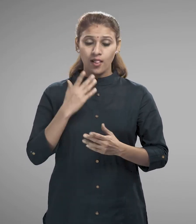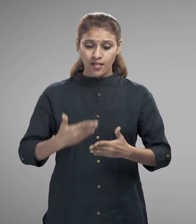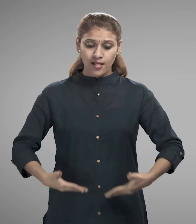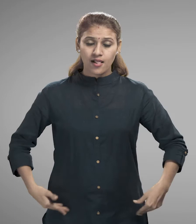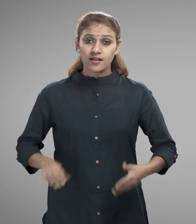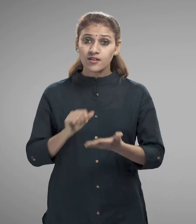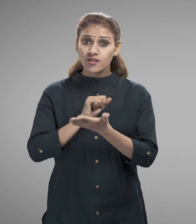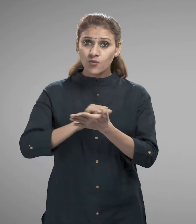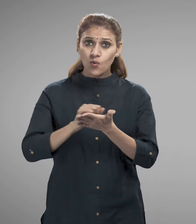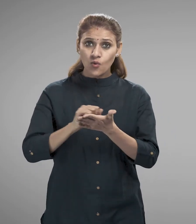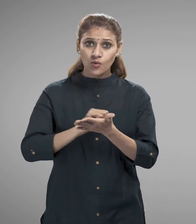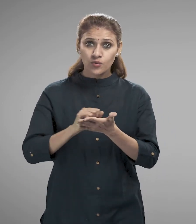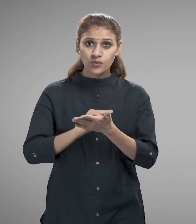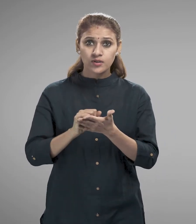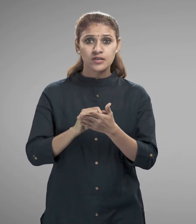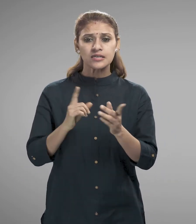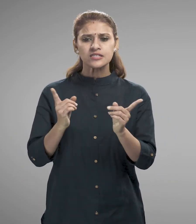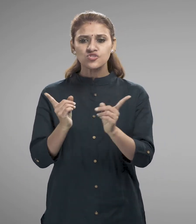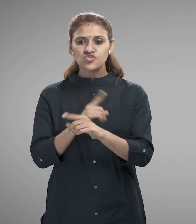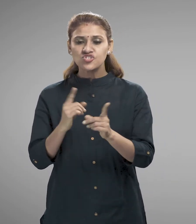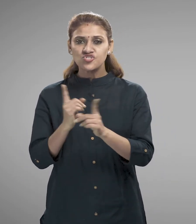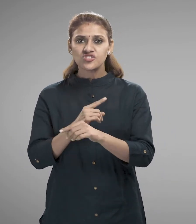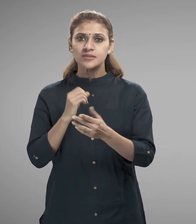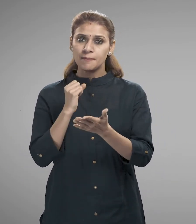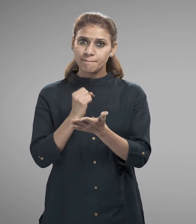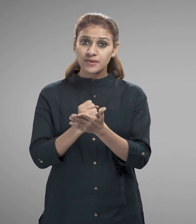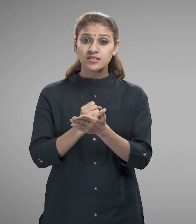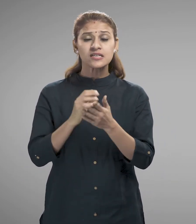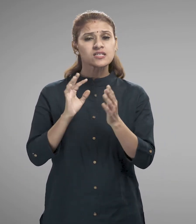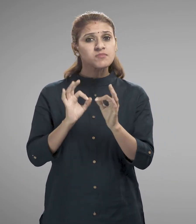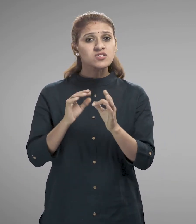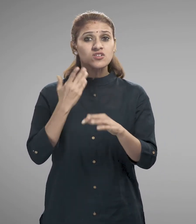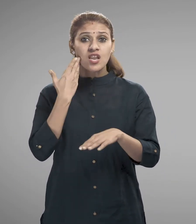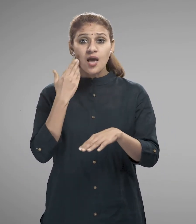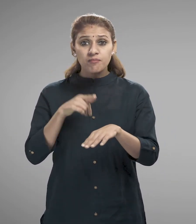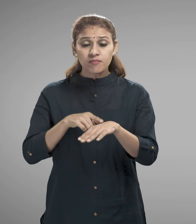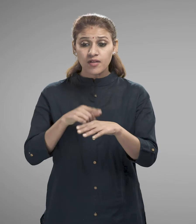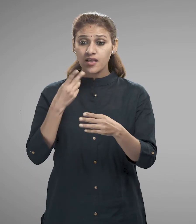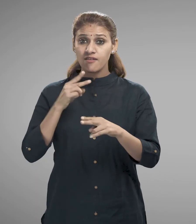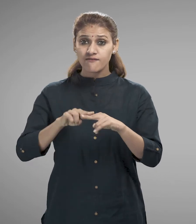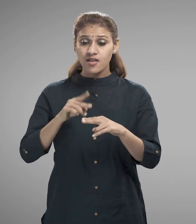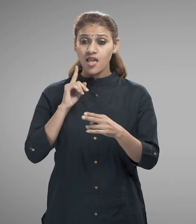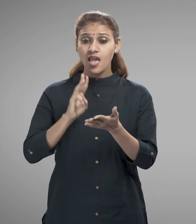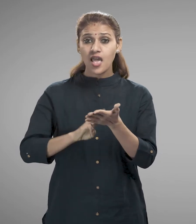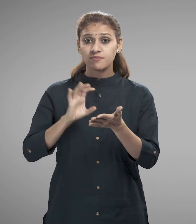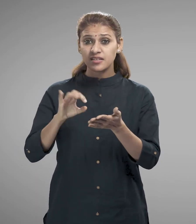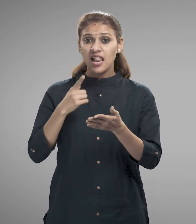नीचे पहनने के कपड़े या कच्छी साफ पहनें और उसे अक्सर बदलें, खासकर जब उसमें दाग लग